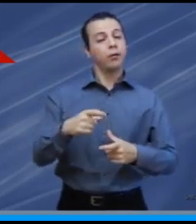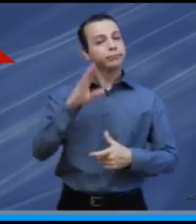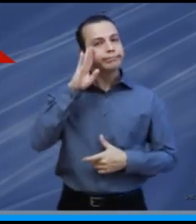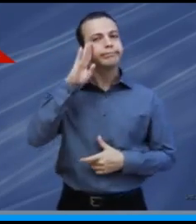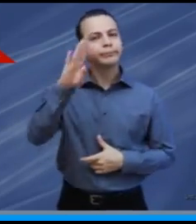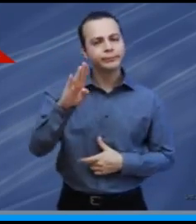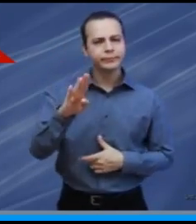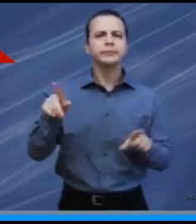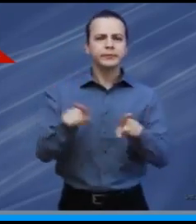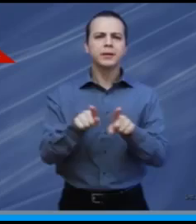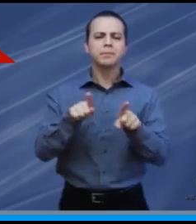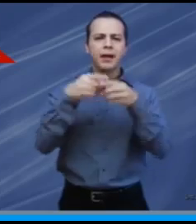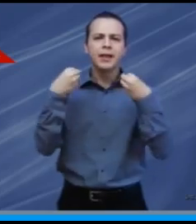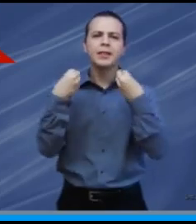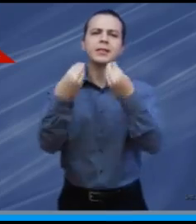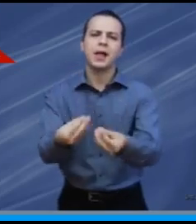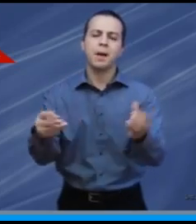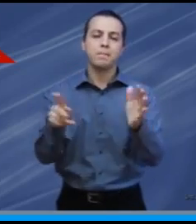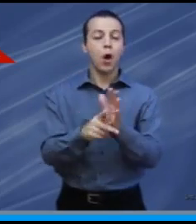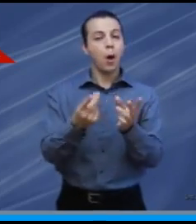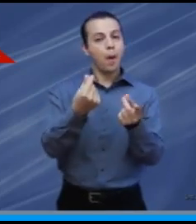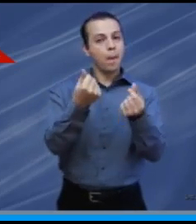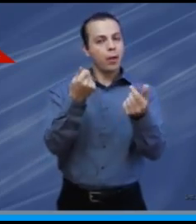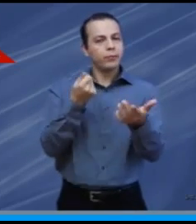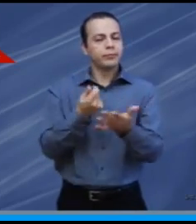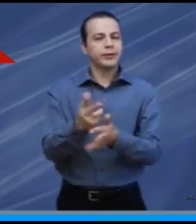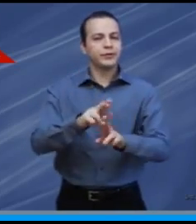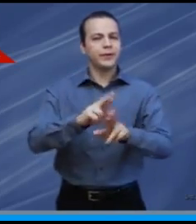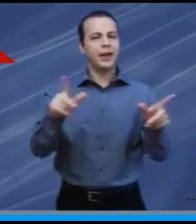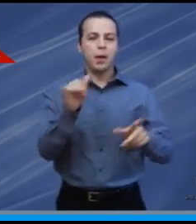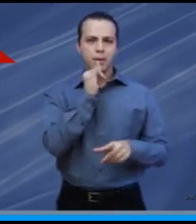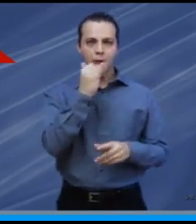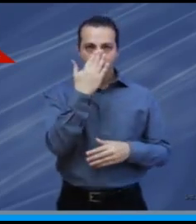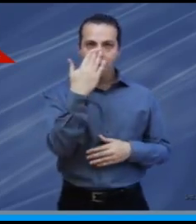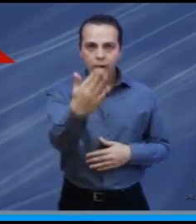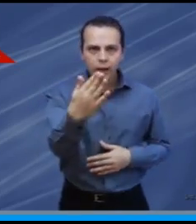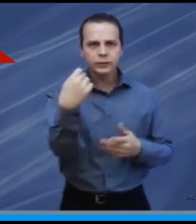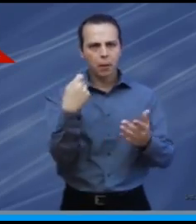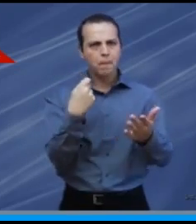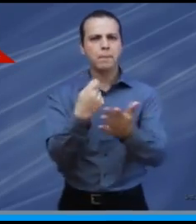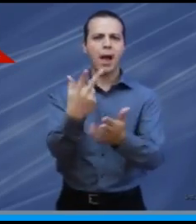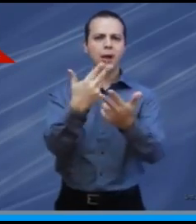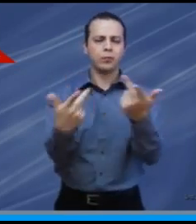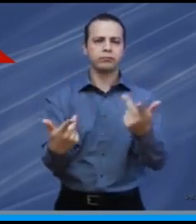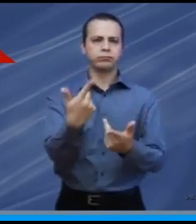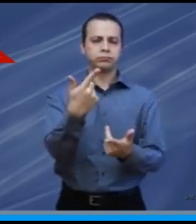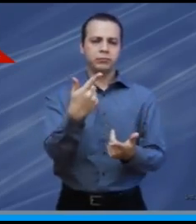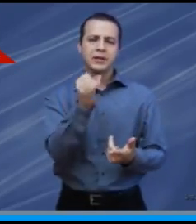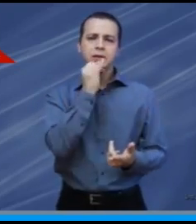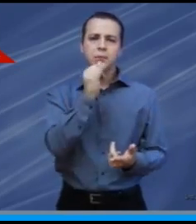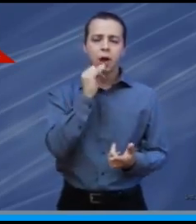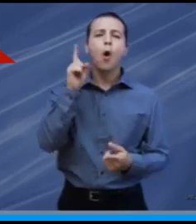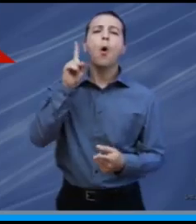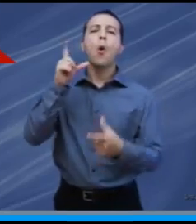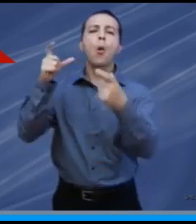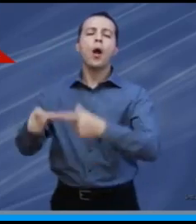isso. Inclusive, talvez, oferecendo preço diferenciado. Olha, se quiser ficar mais na frente, no palco, etc e tal, se você quiser ter um lugar